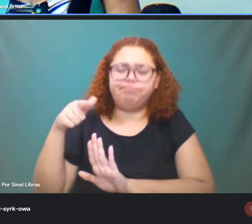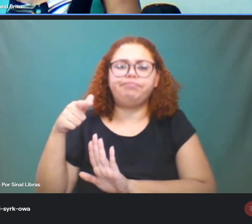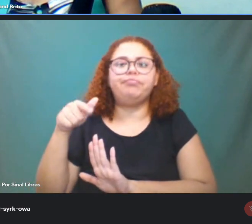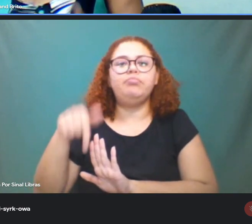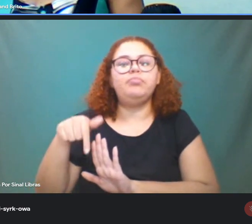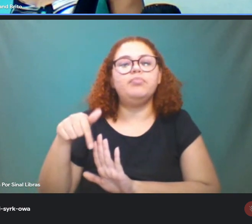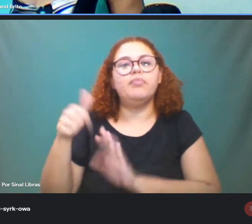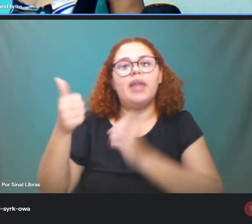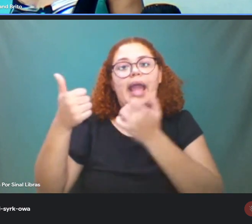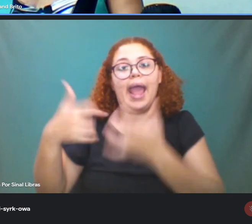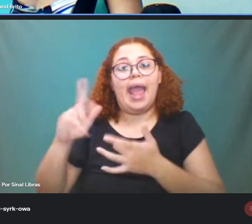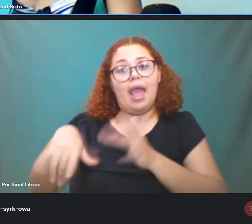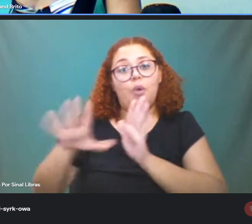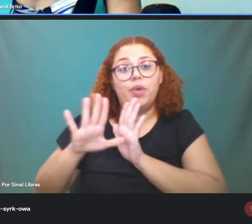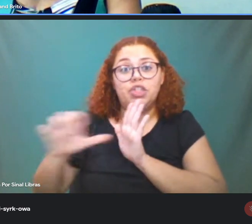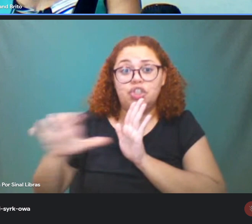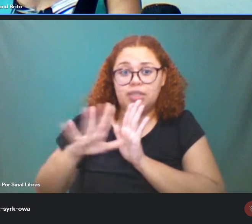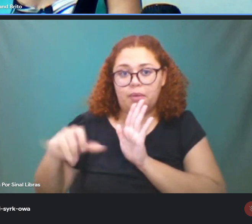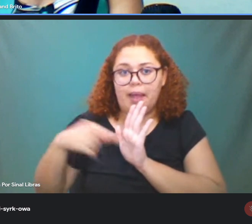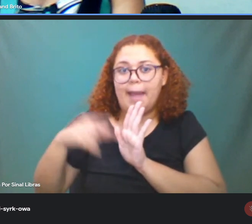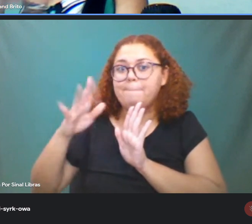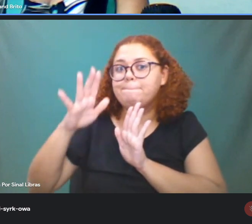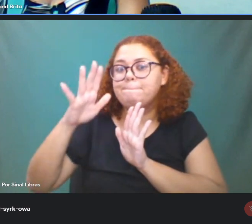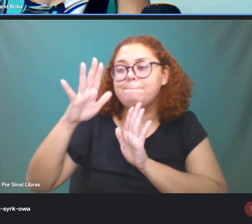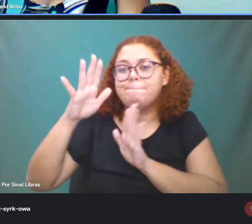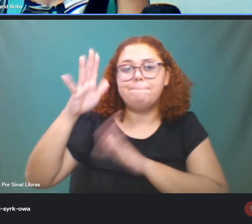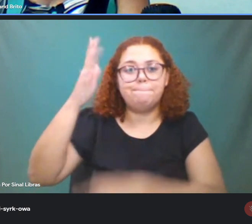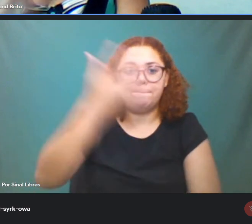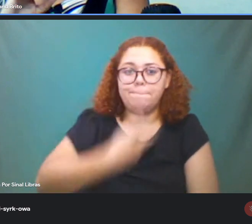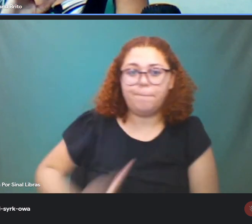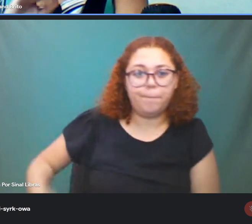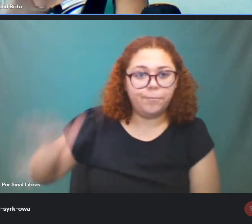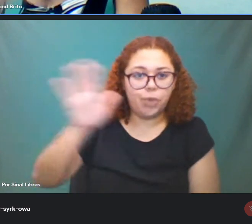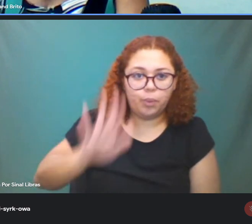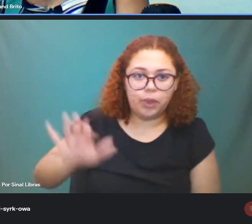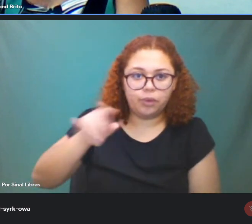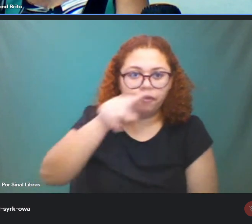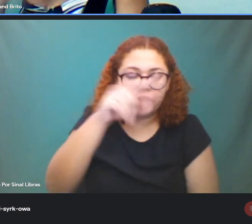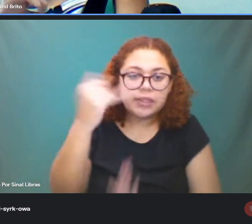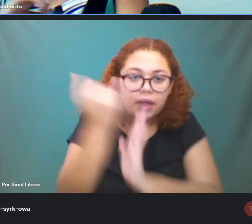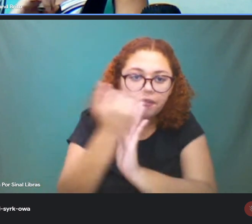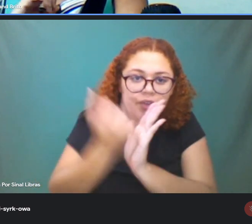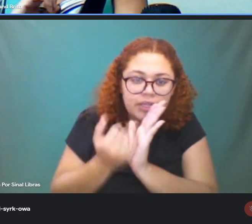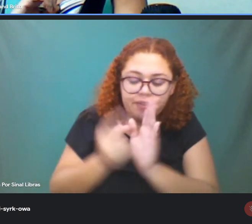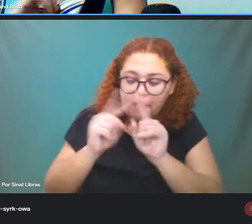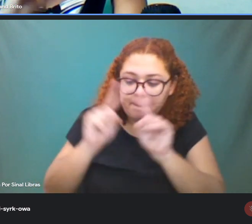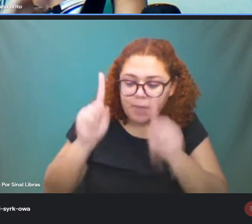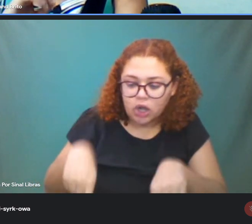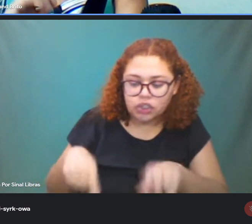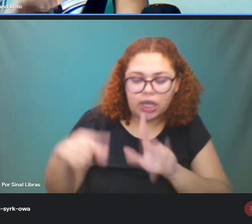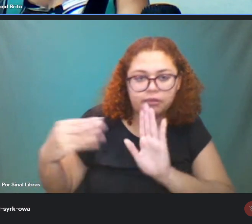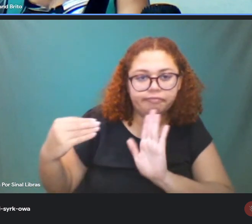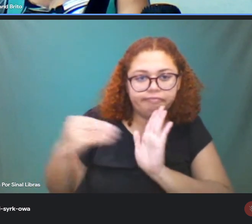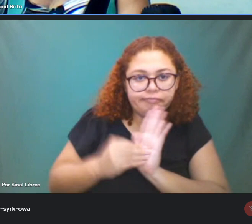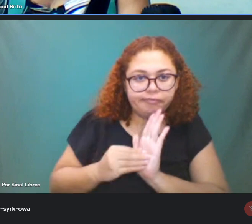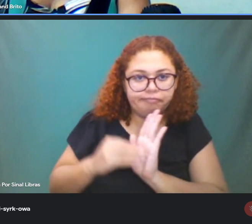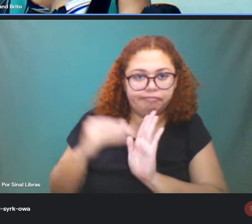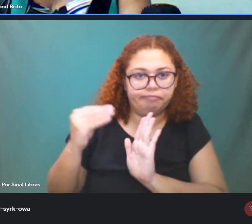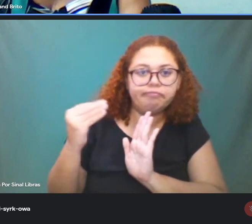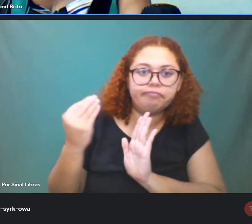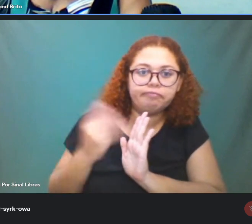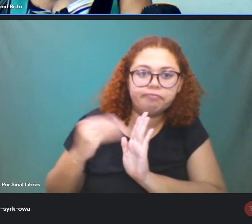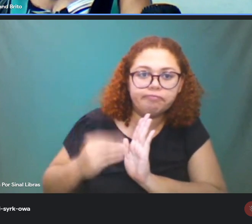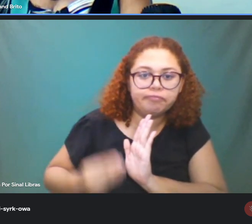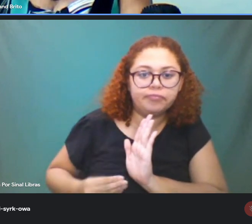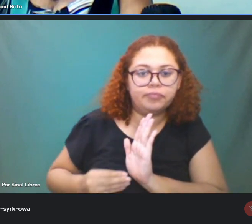ela é um edital, é uma chamada pública. Vocês vão inscrever projetos, até a Cate, que aqui está, Cate, tu vai ter que pensar as